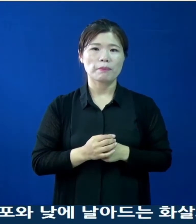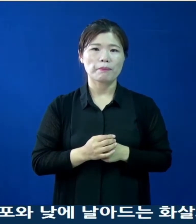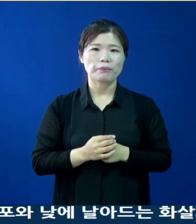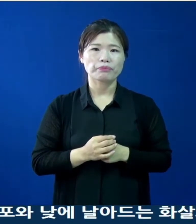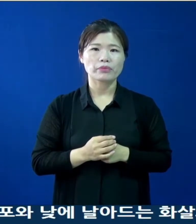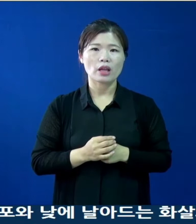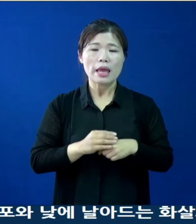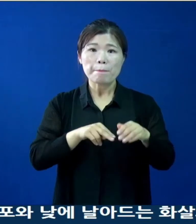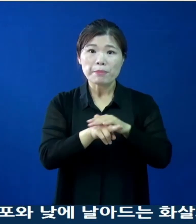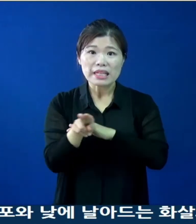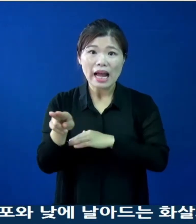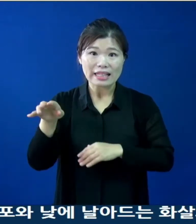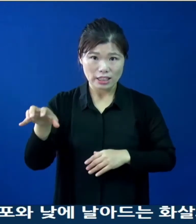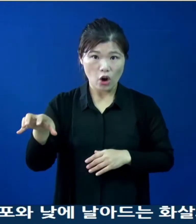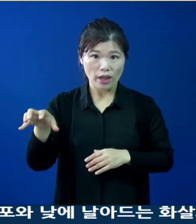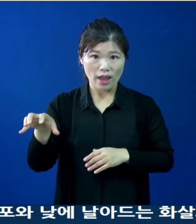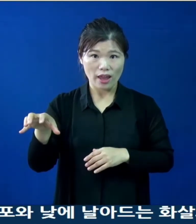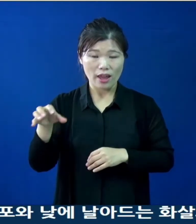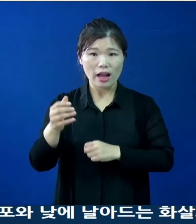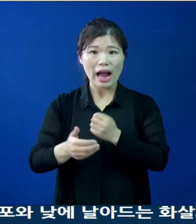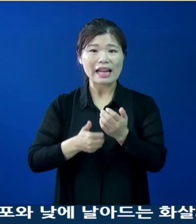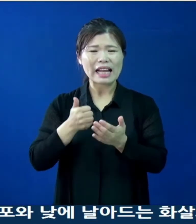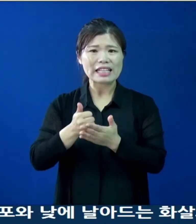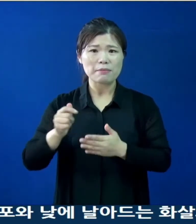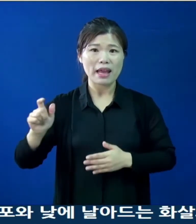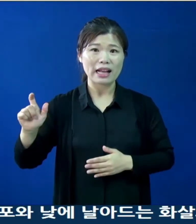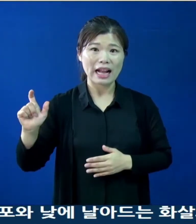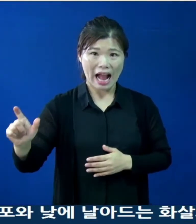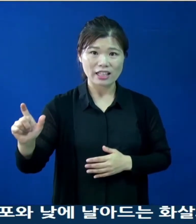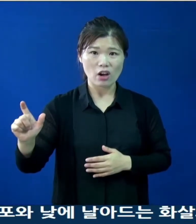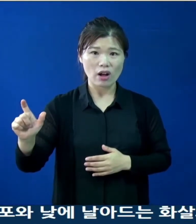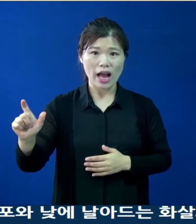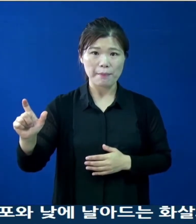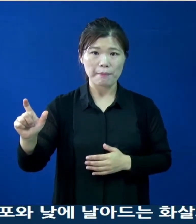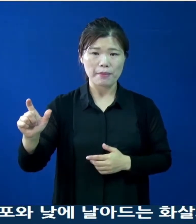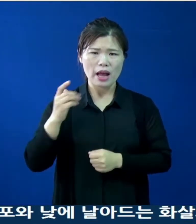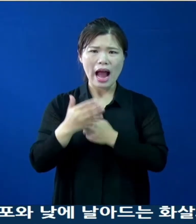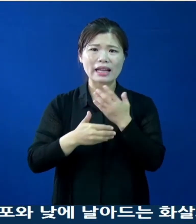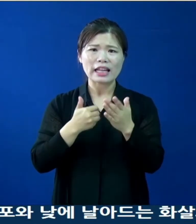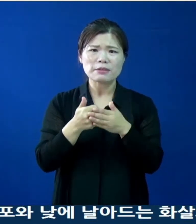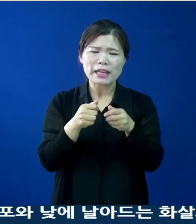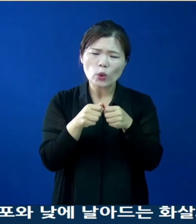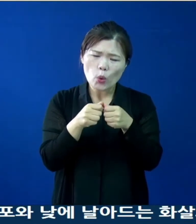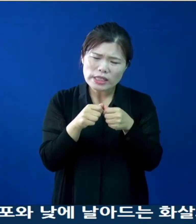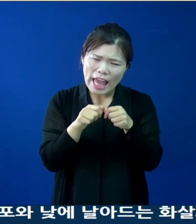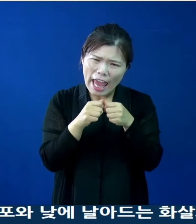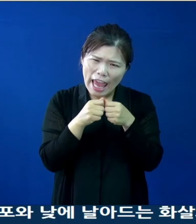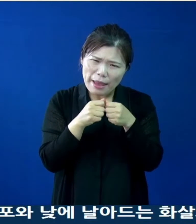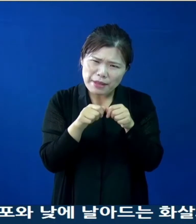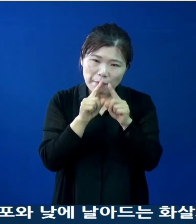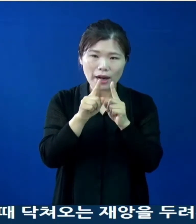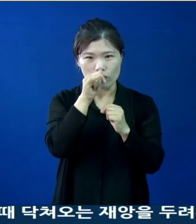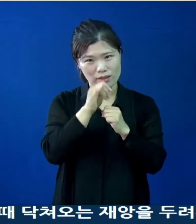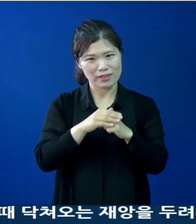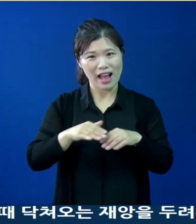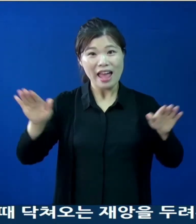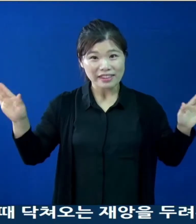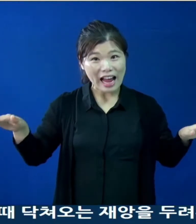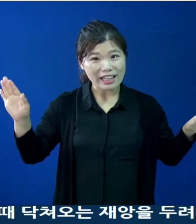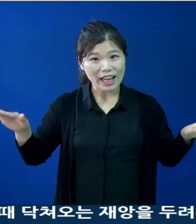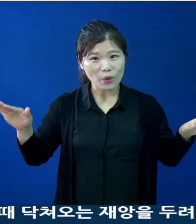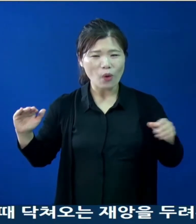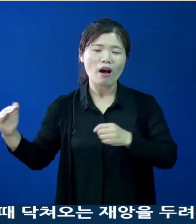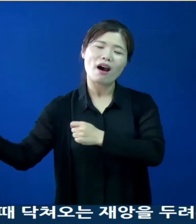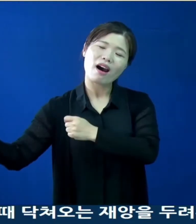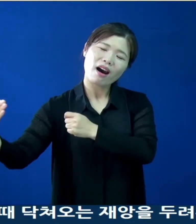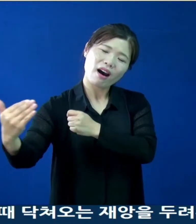그 피난처에 하나님의 강력함과 세밀함이 동시에 있는 모습입니다. 날개로 우리를 덮어주죠. 그